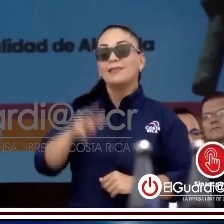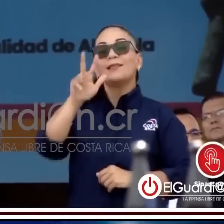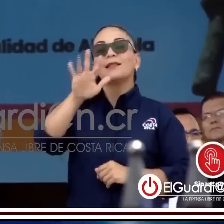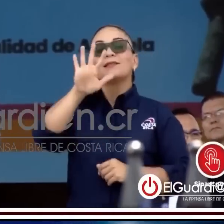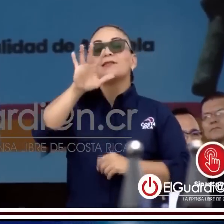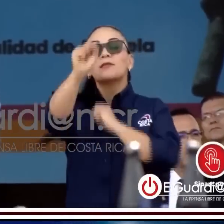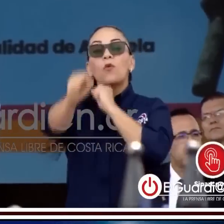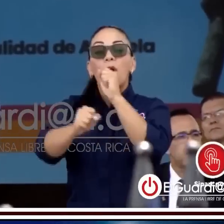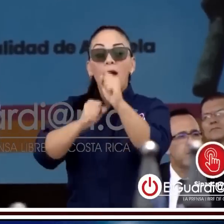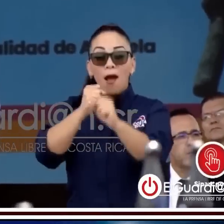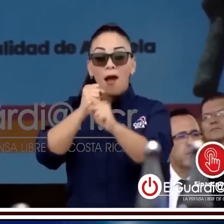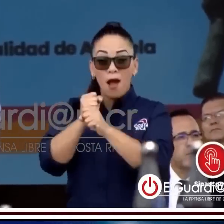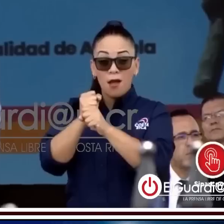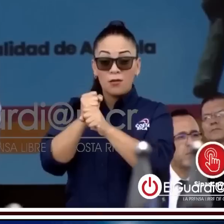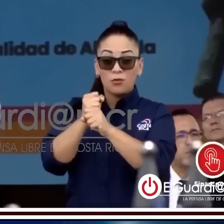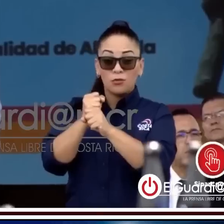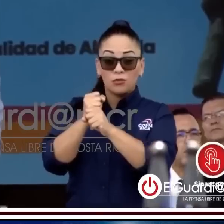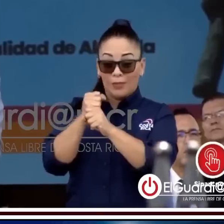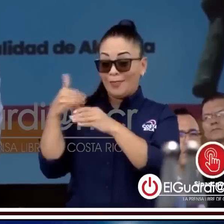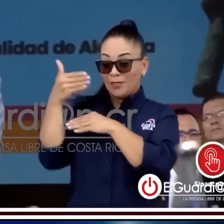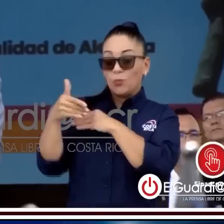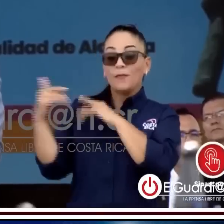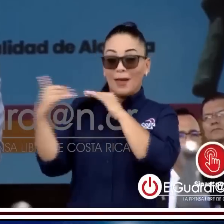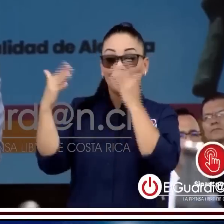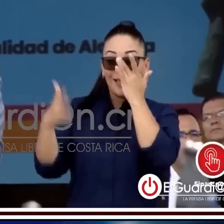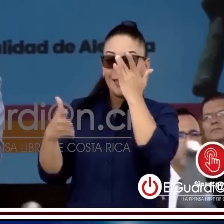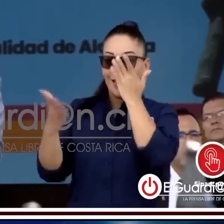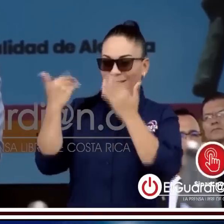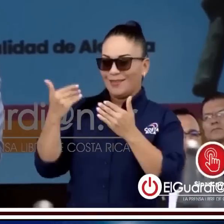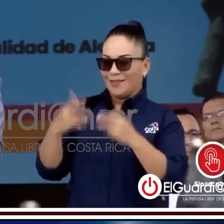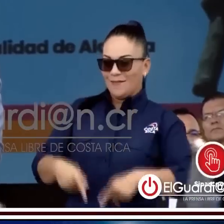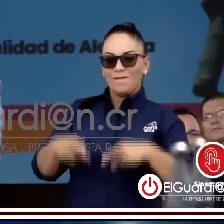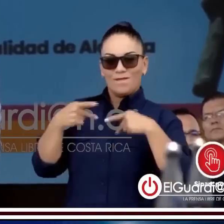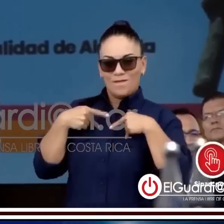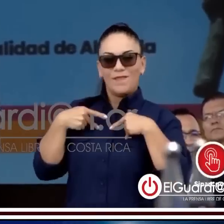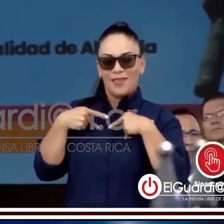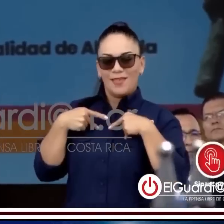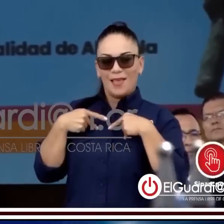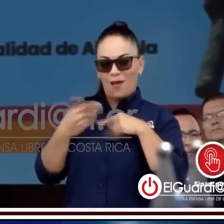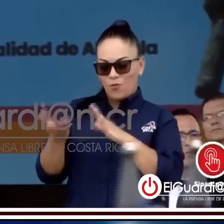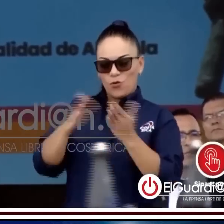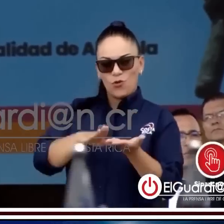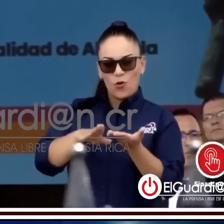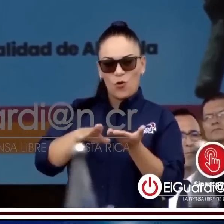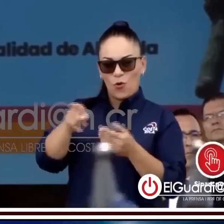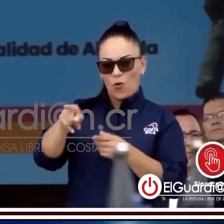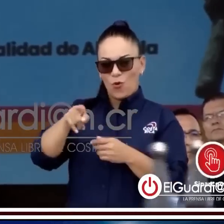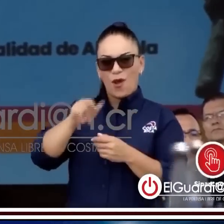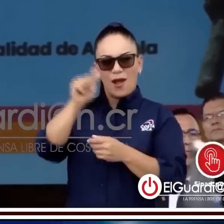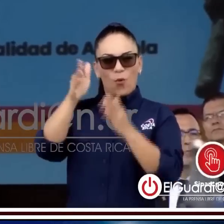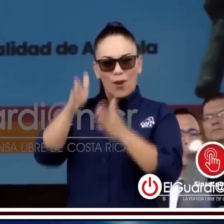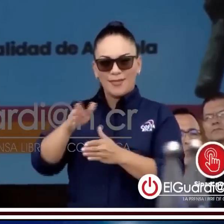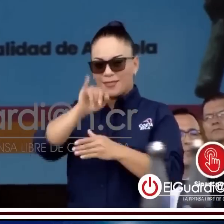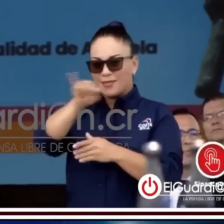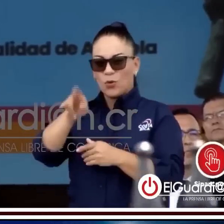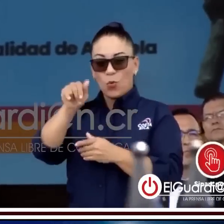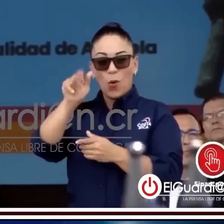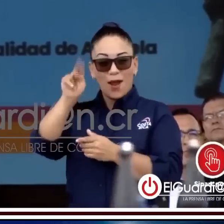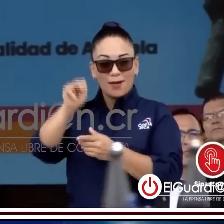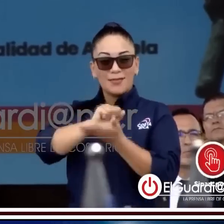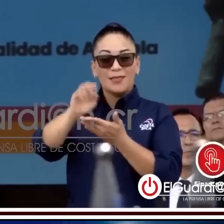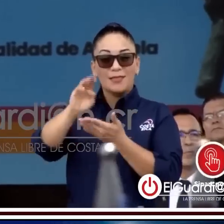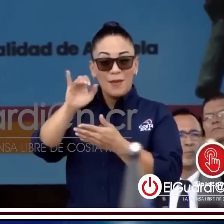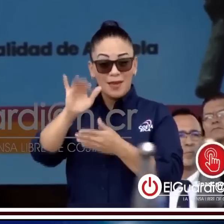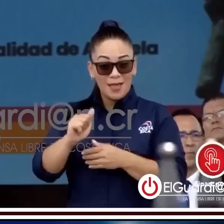35 años después de esa batalla en que dio la vida este alajuelense y muchos más,